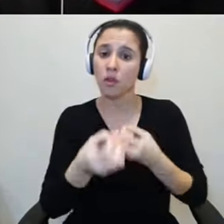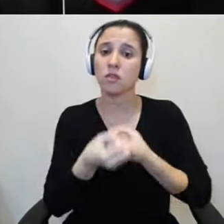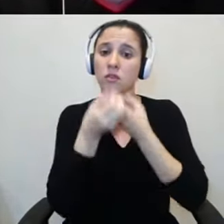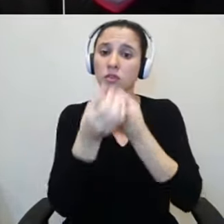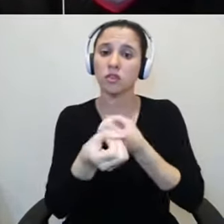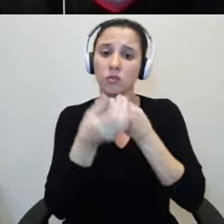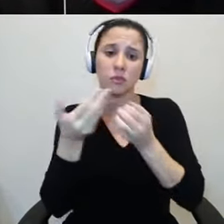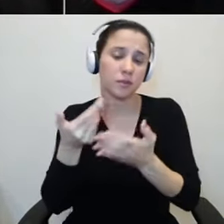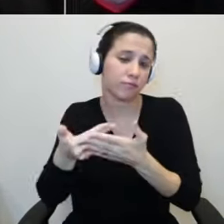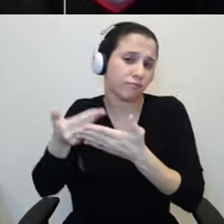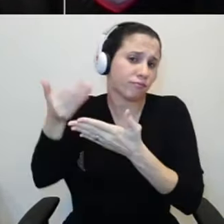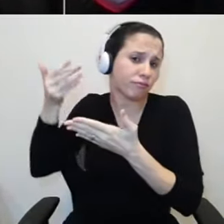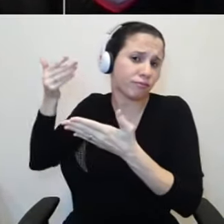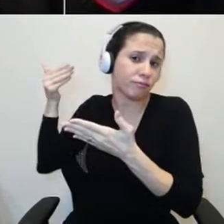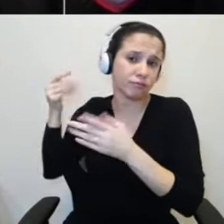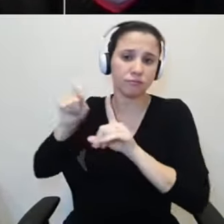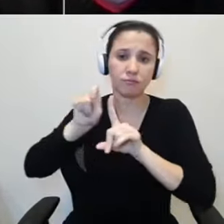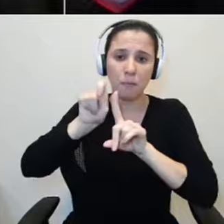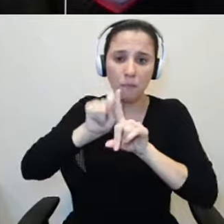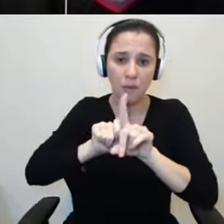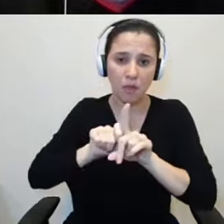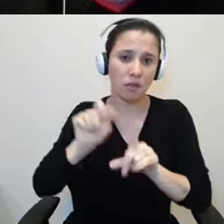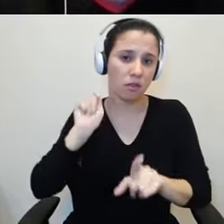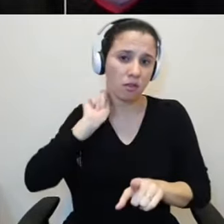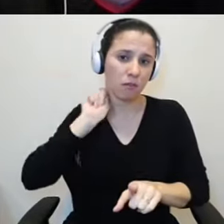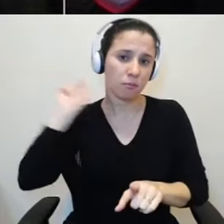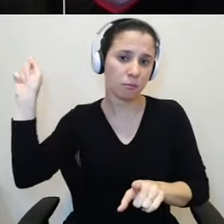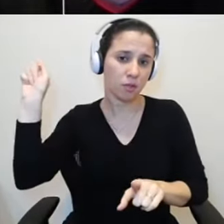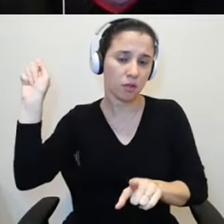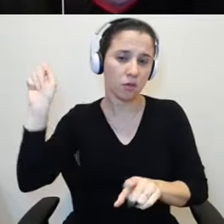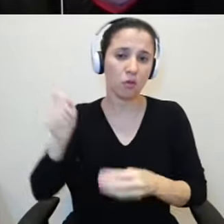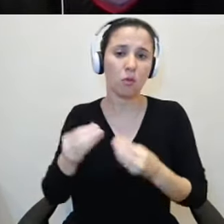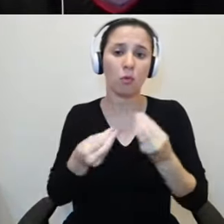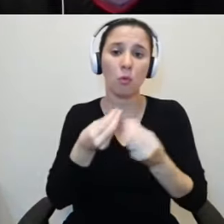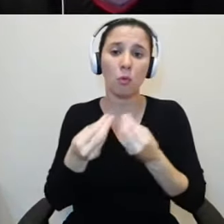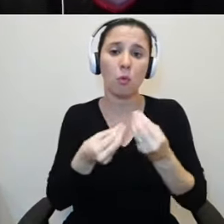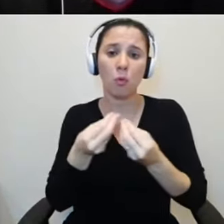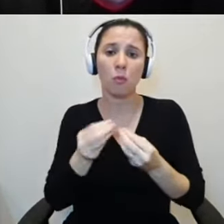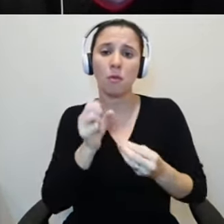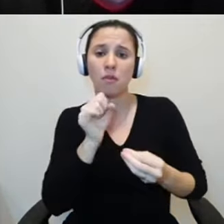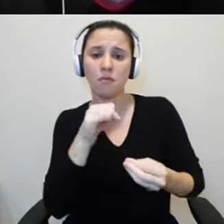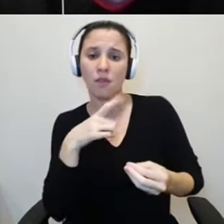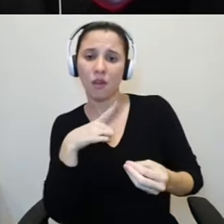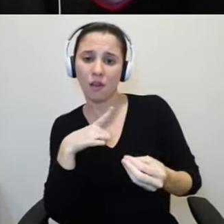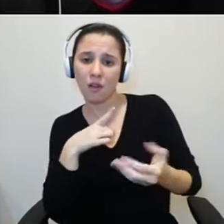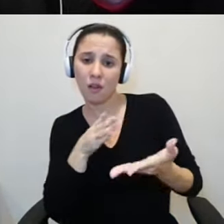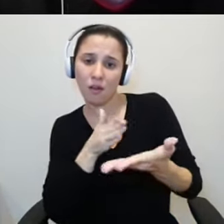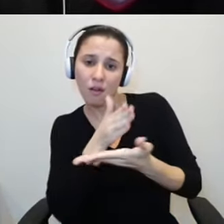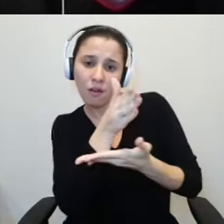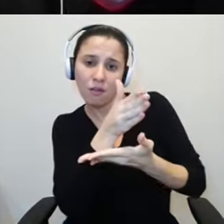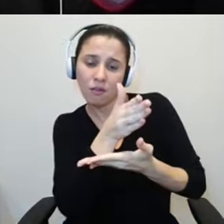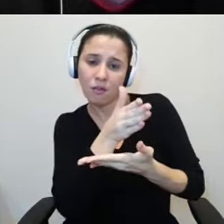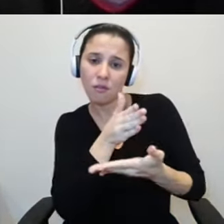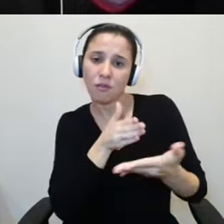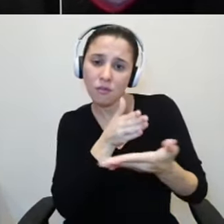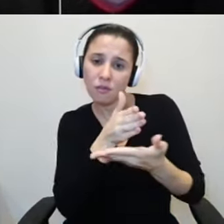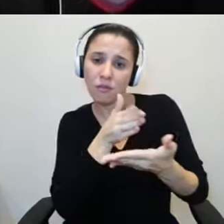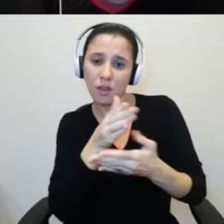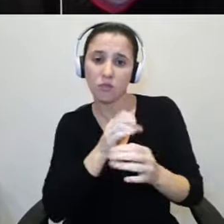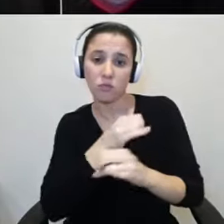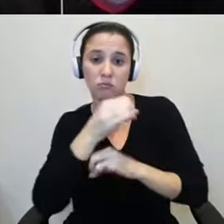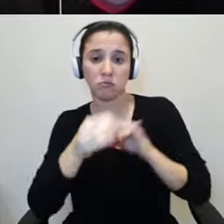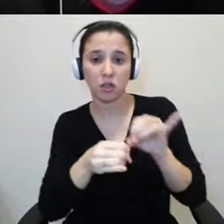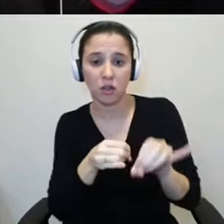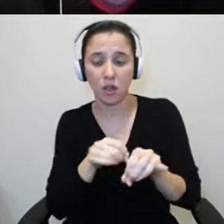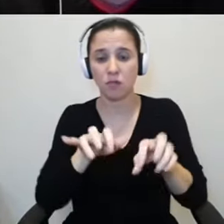atrás, no mês de abril, que era sobre as condições de acesso de vocês. Então, eu vou pedir até para o Rodrigo, que está aqui